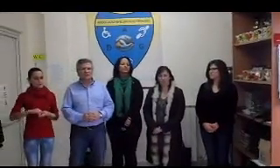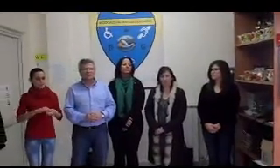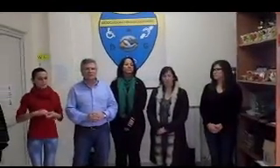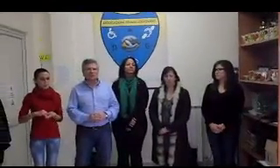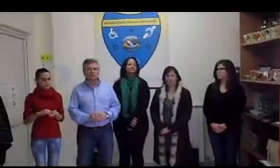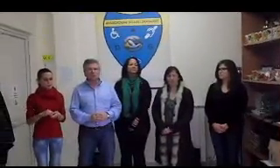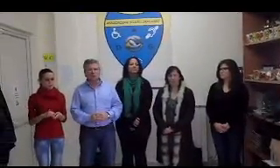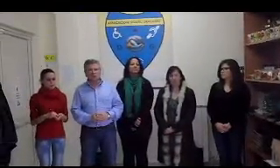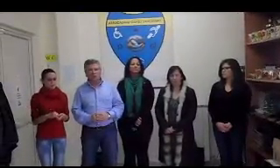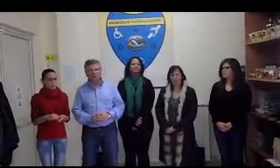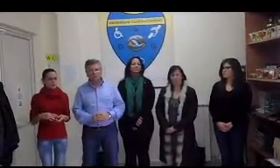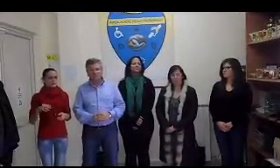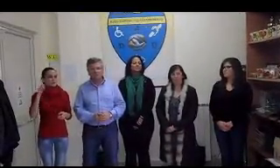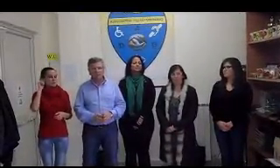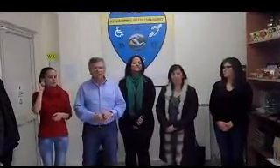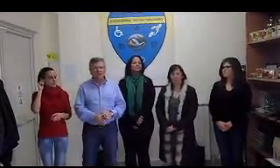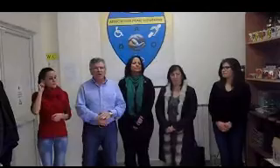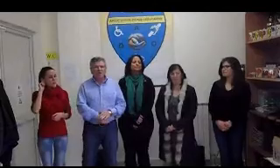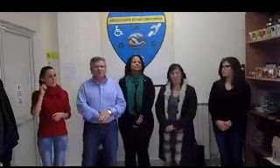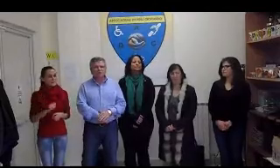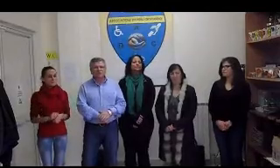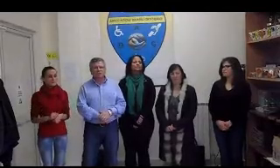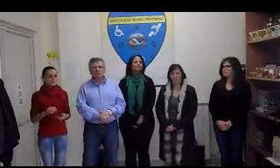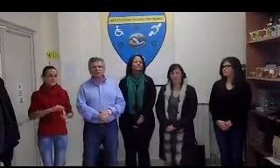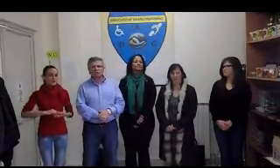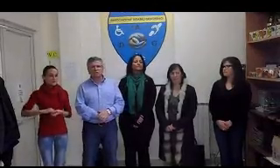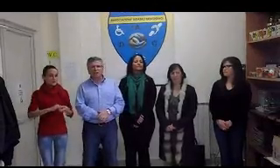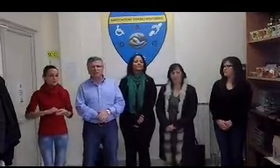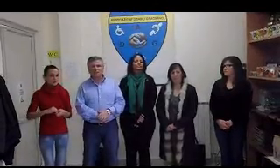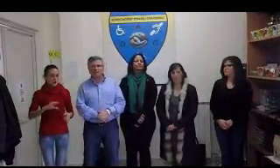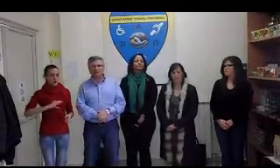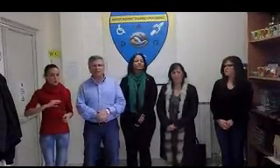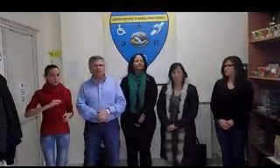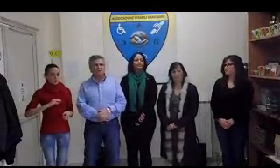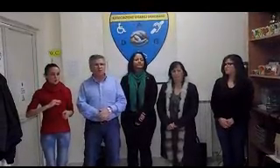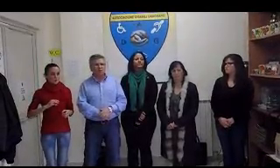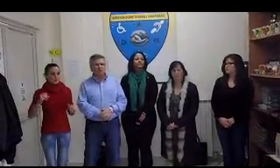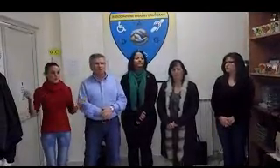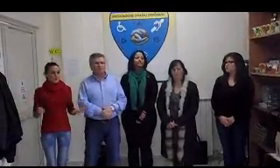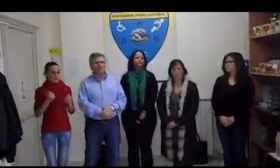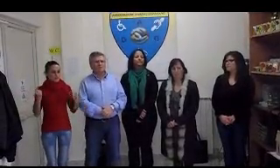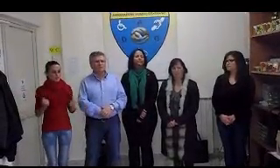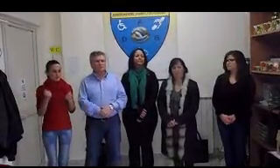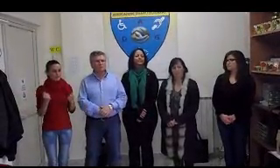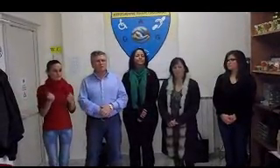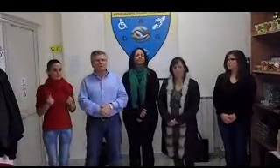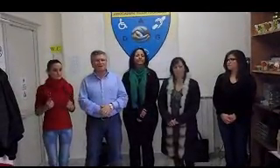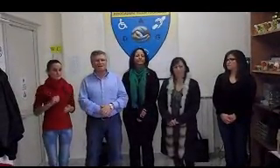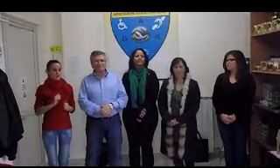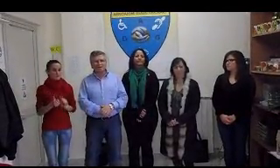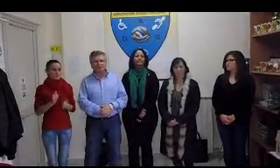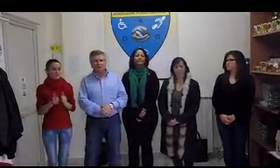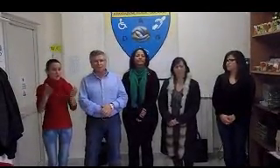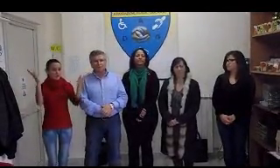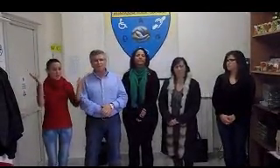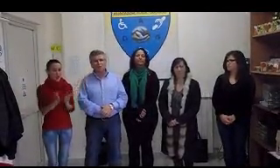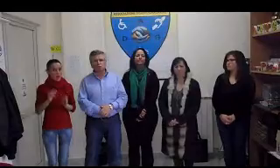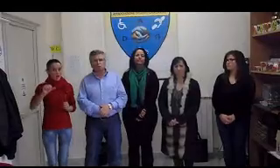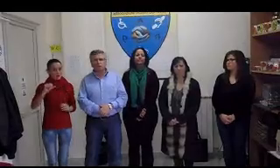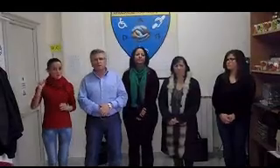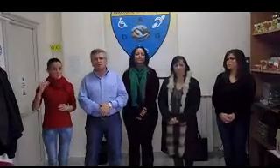Associazione Disabili Sordi Roma, Associazione Culturale Ricreativa Sordi e Sportiva Valle